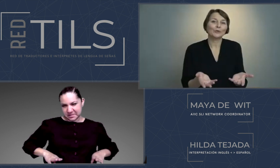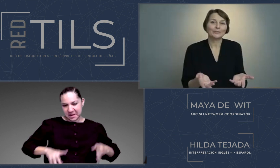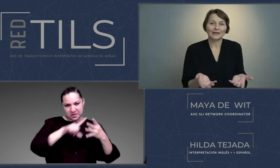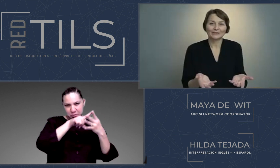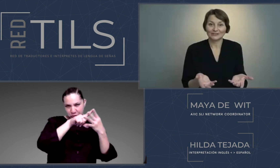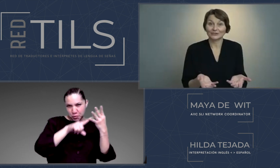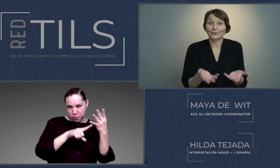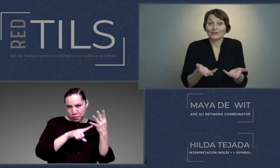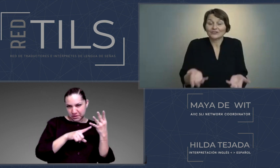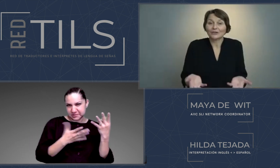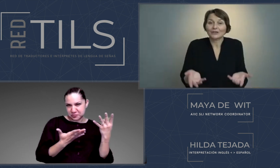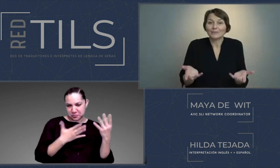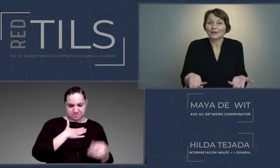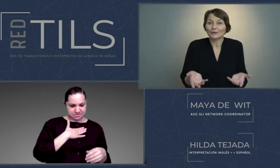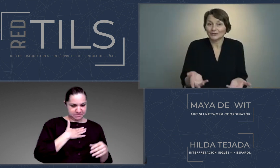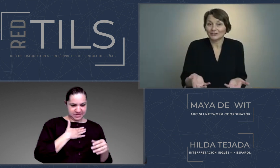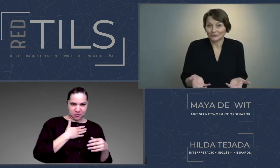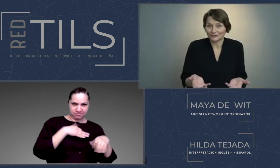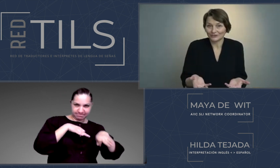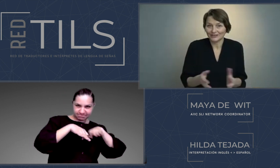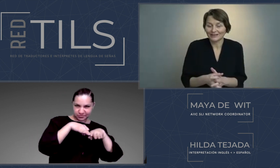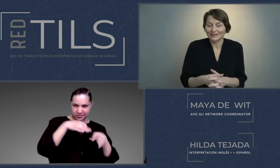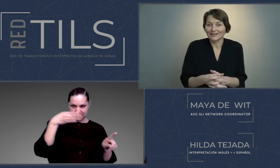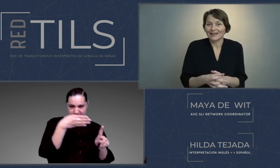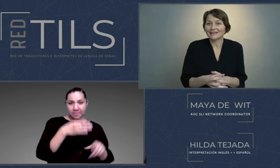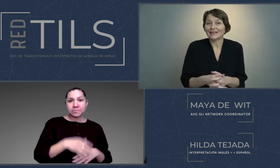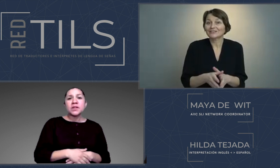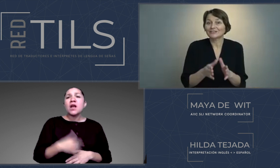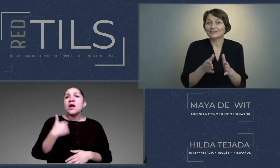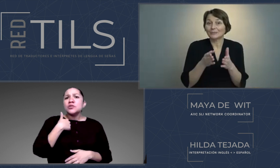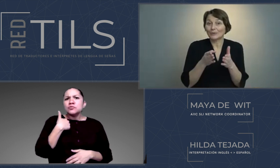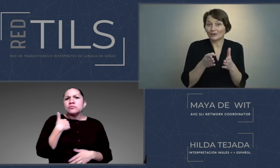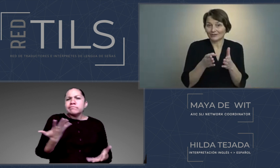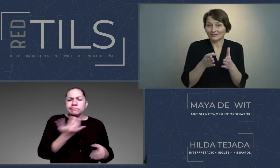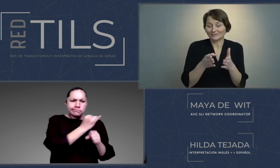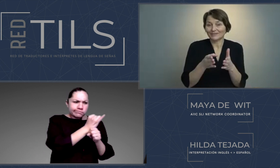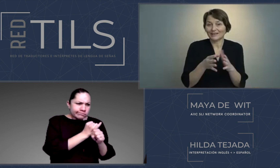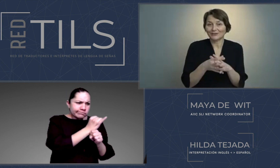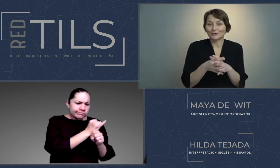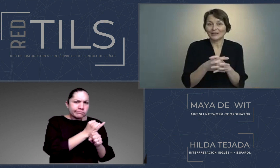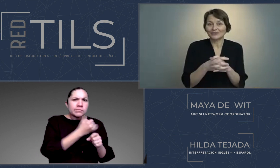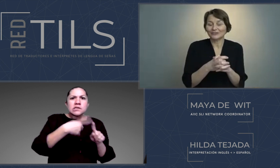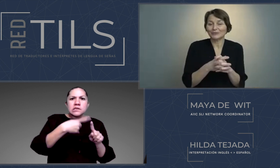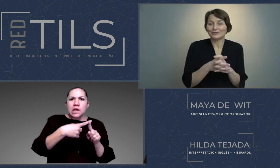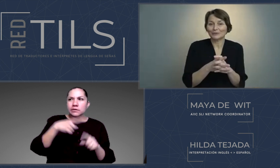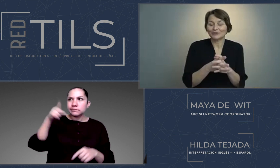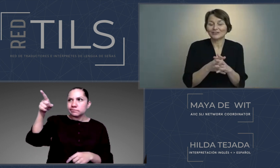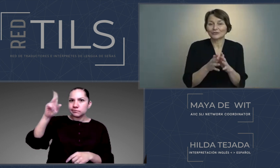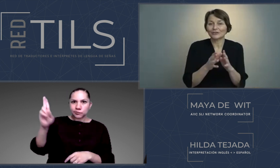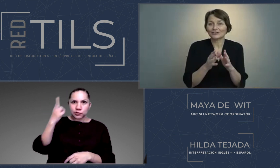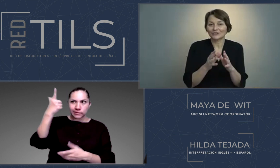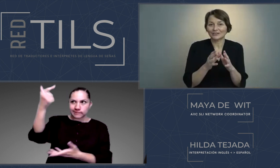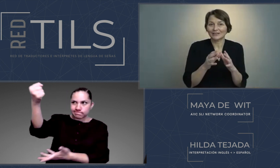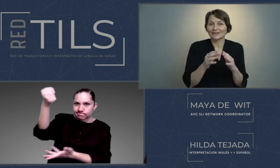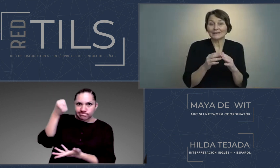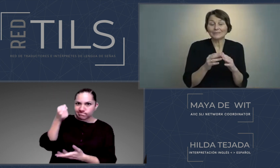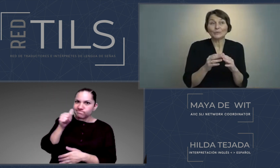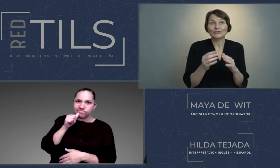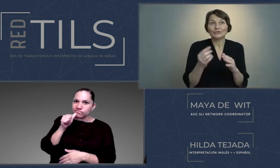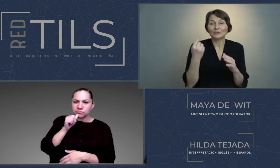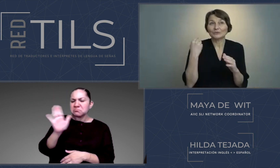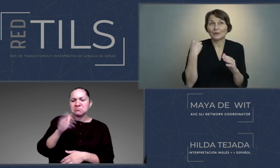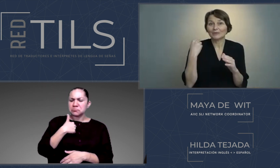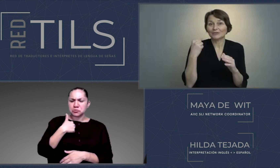tenía una universidad que financiara mi investigación. Entonces, yo lo empecé por mi propia cuenta. Y empecé con el libro que